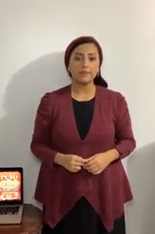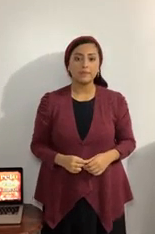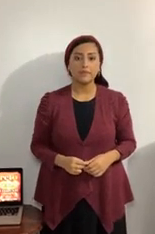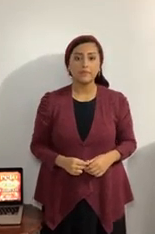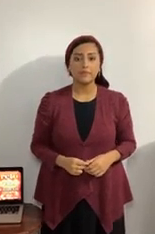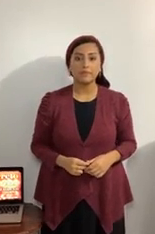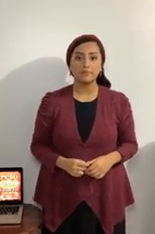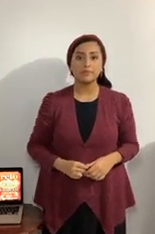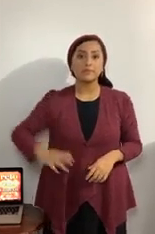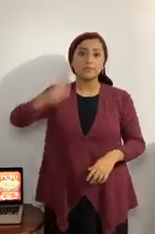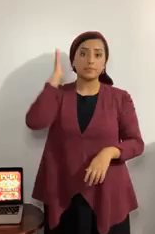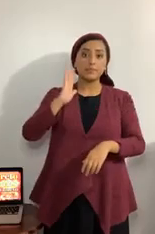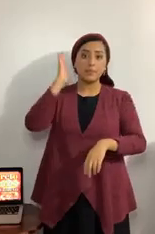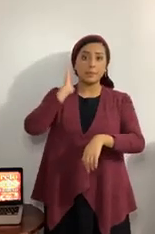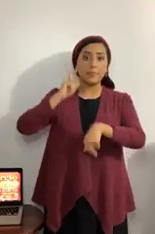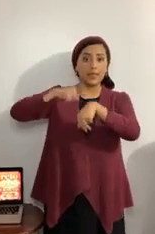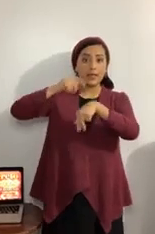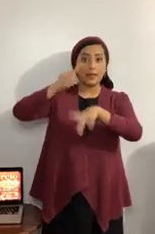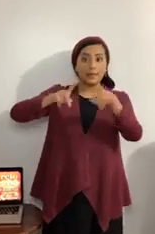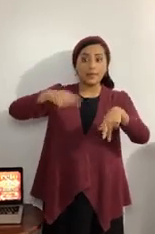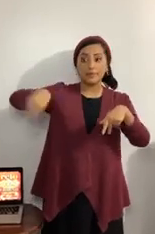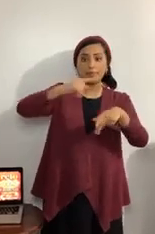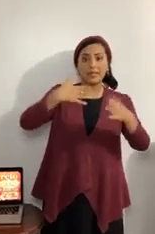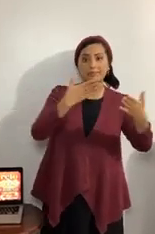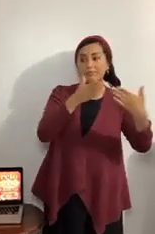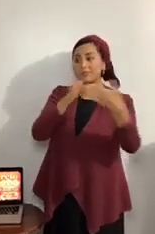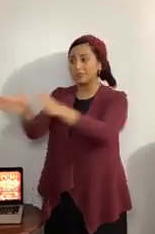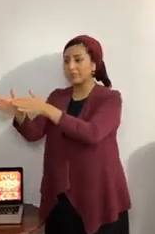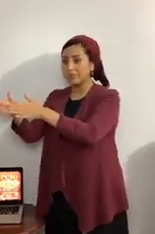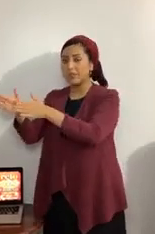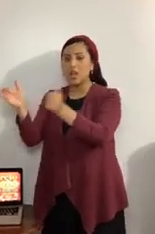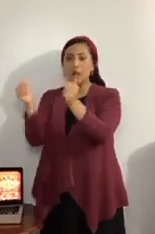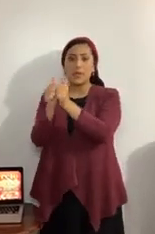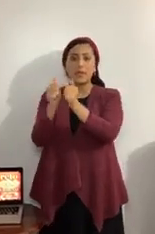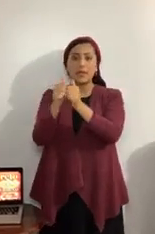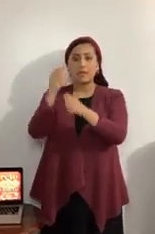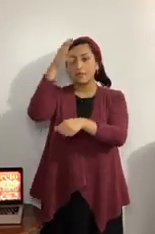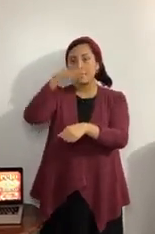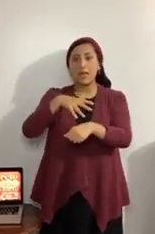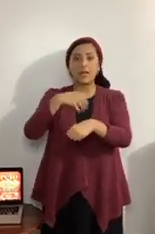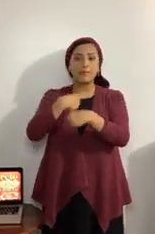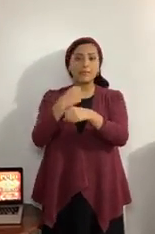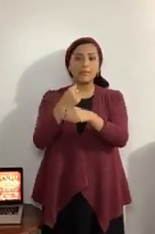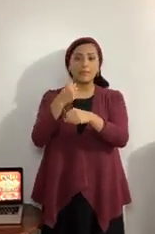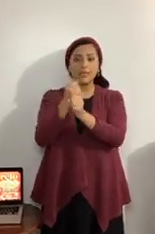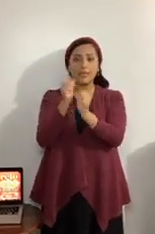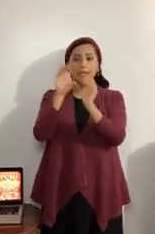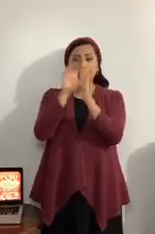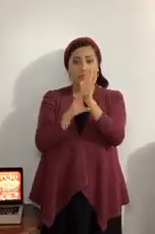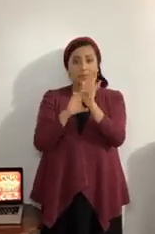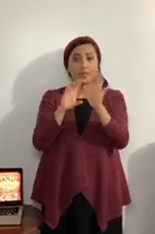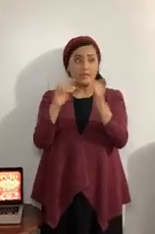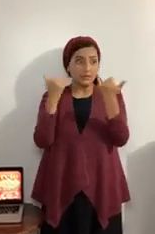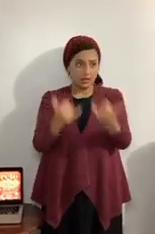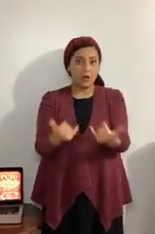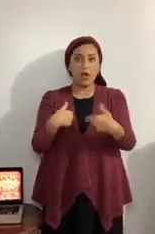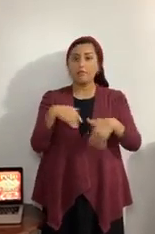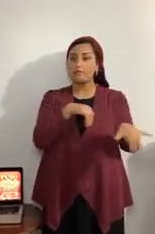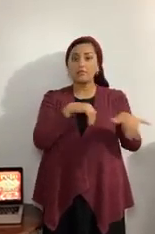En aquel tiempo el pueblo se había desviado con las tradiciones rabínicas, y actualmente hay mucho rabinismo antes que Torah.